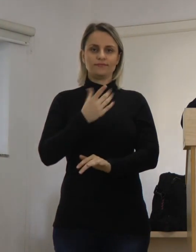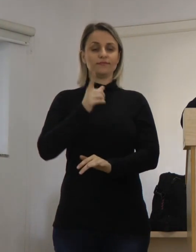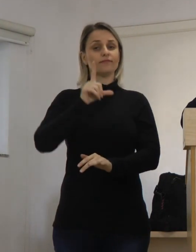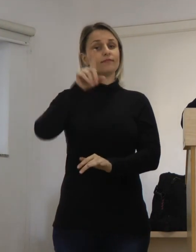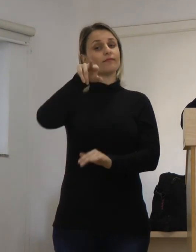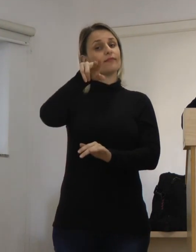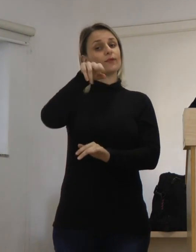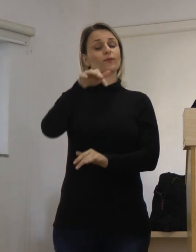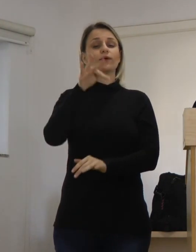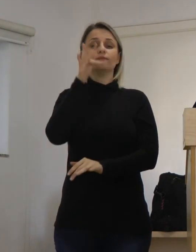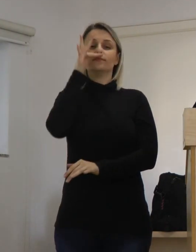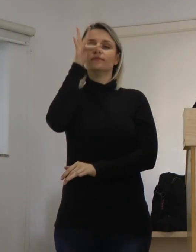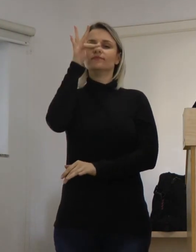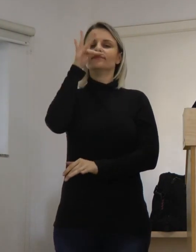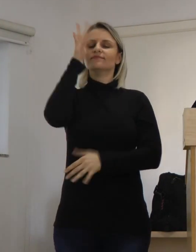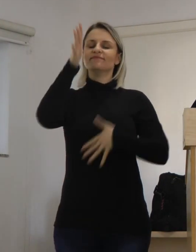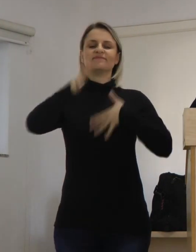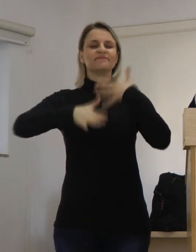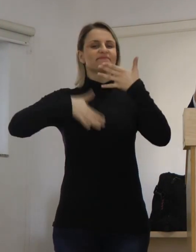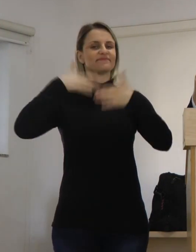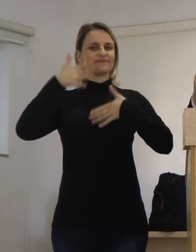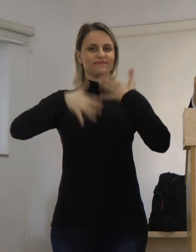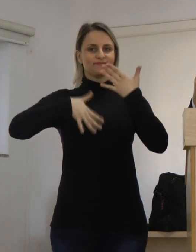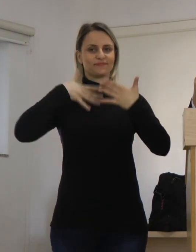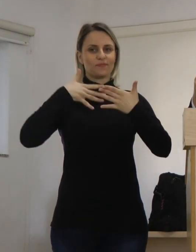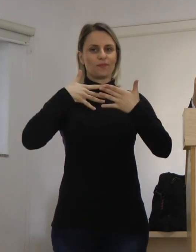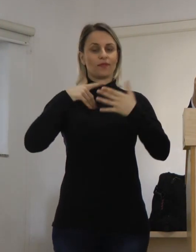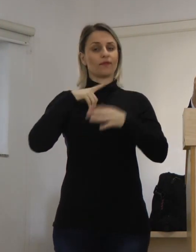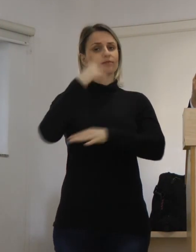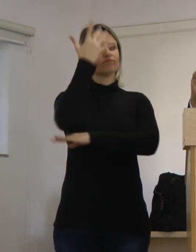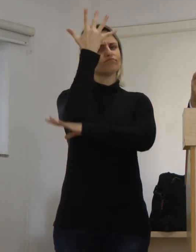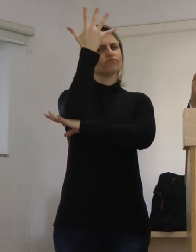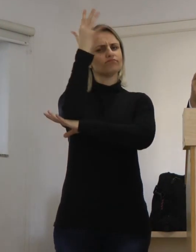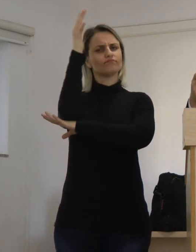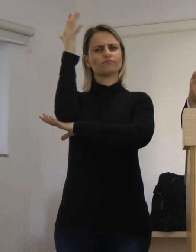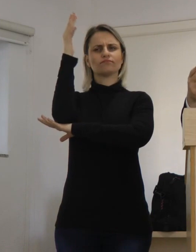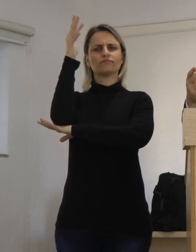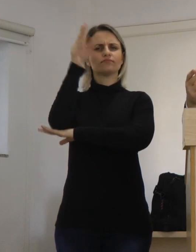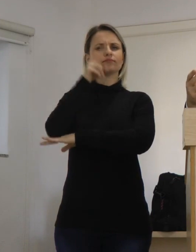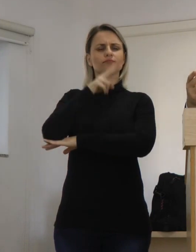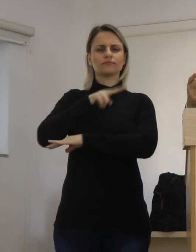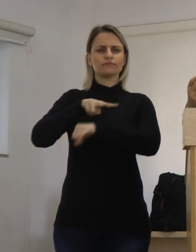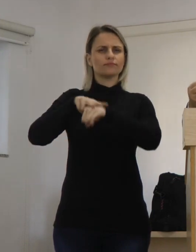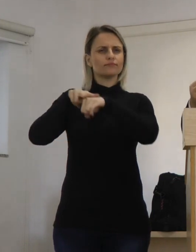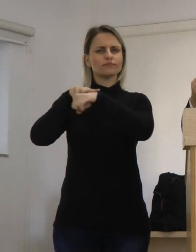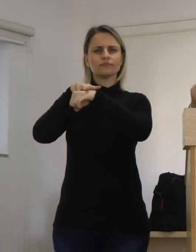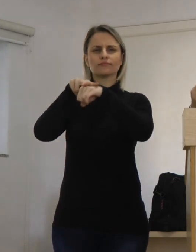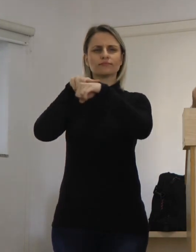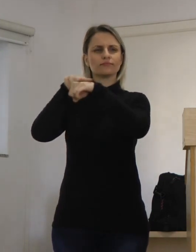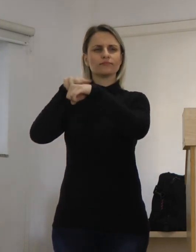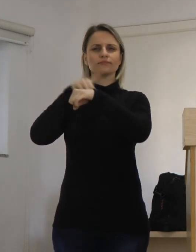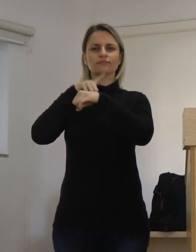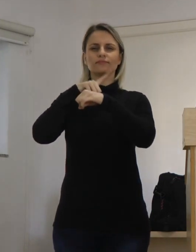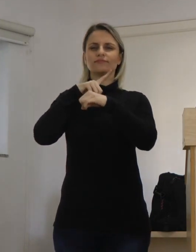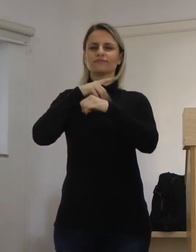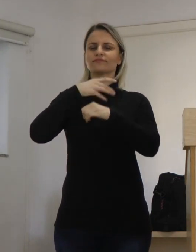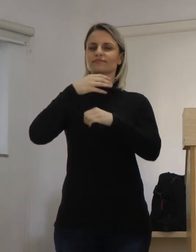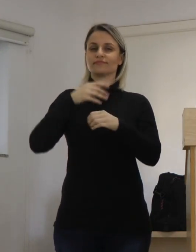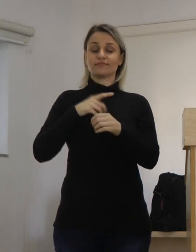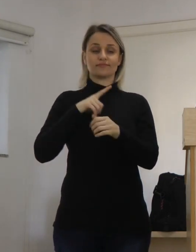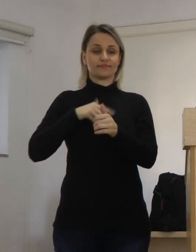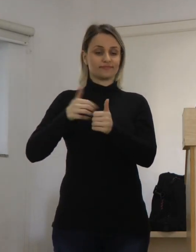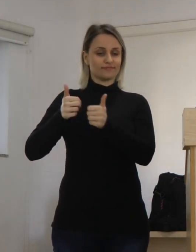flor de eterna alegria. É árvore verde e farta nos caminhos da